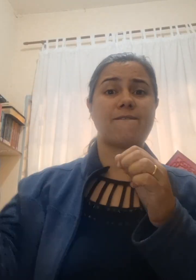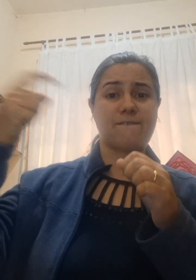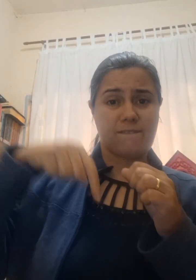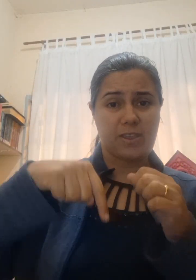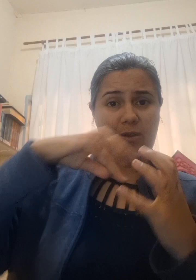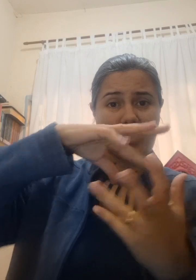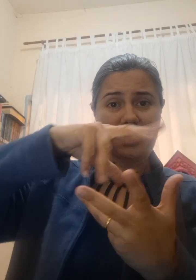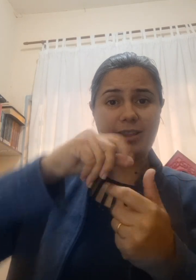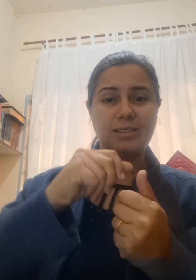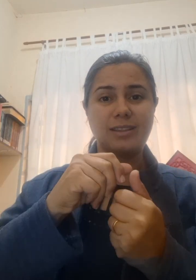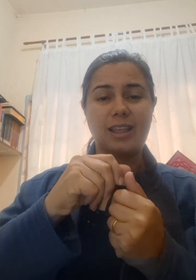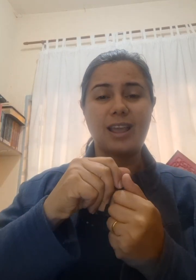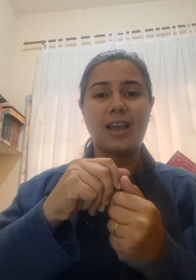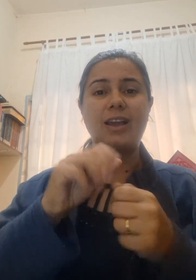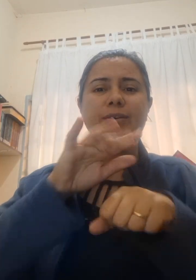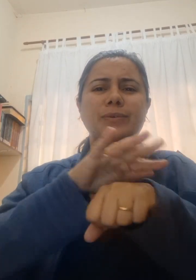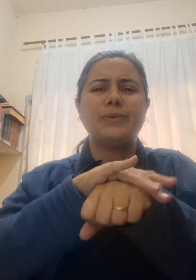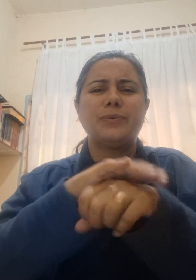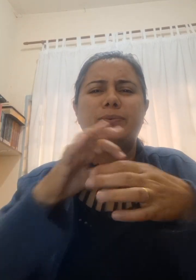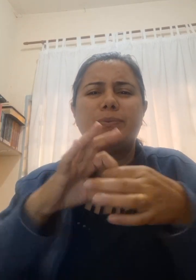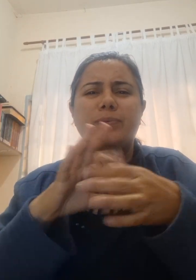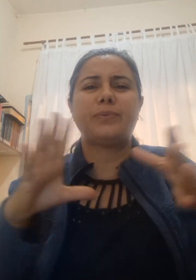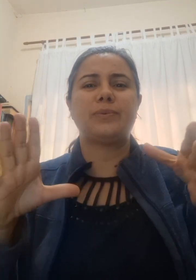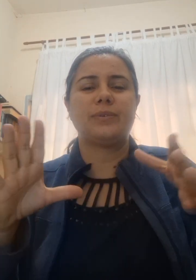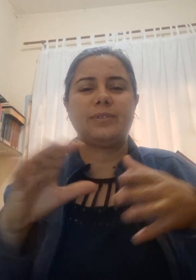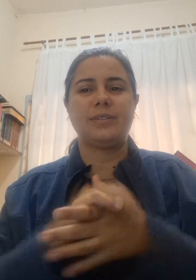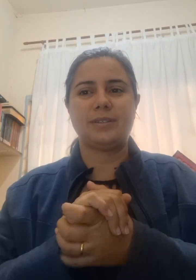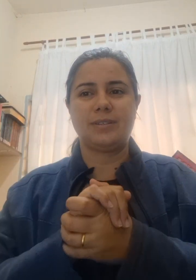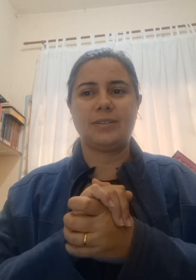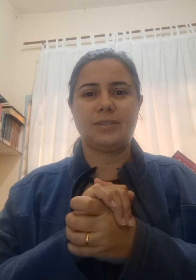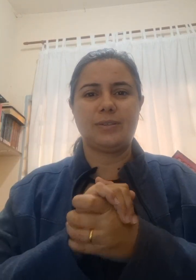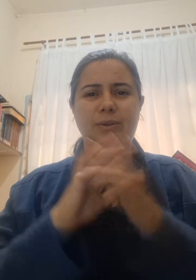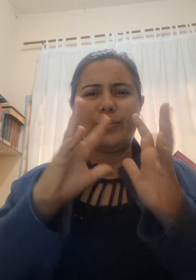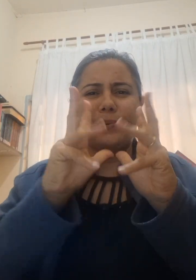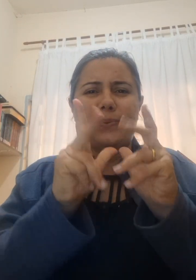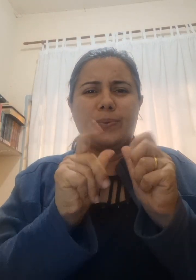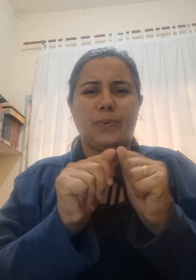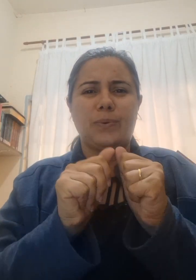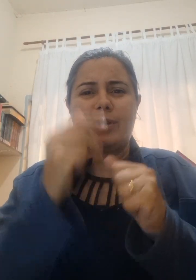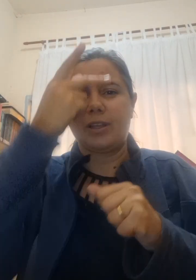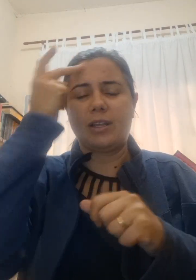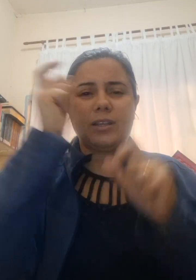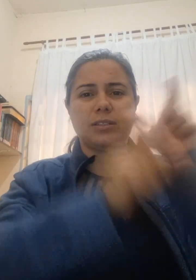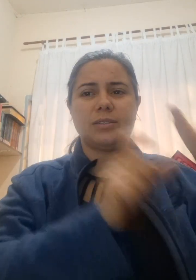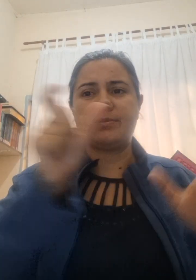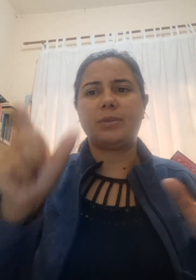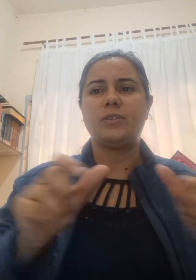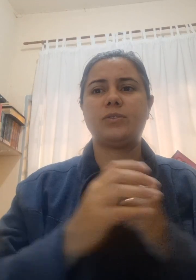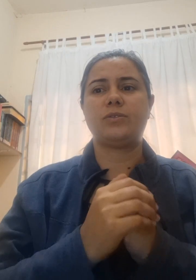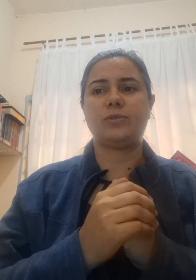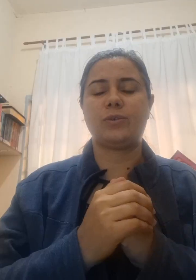Jesus veio aqui ao mundo para libertar, curar as